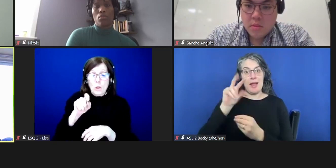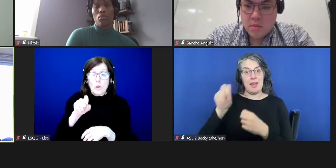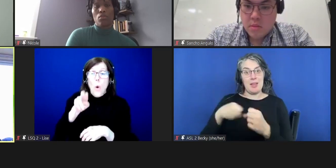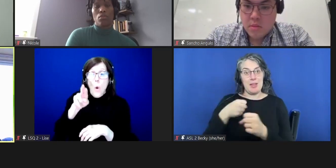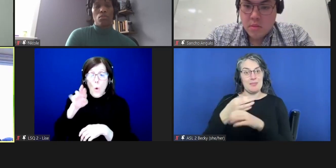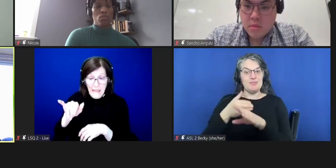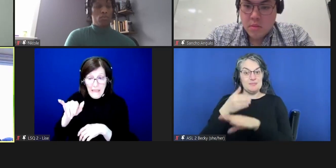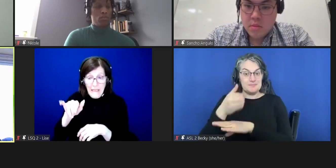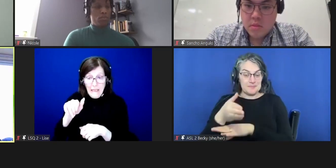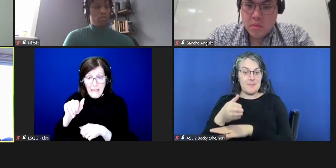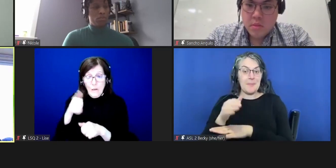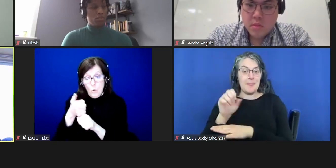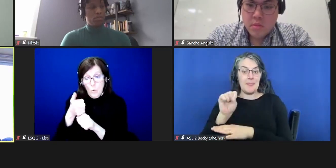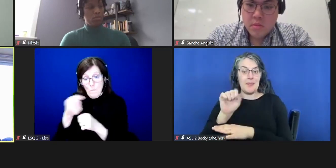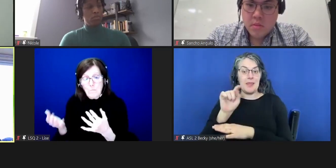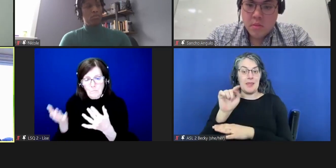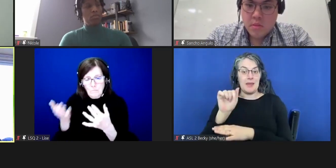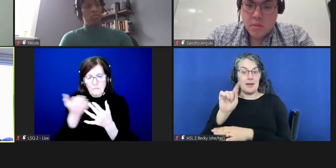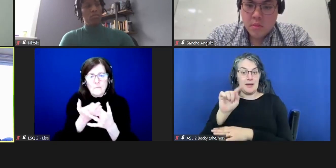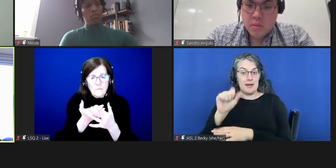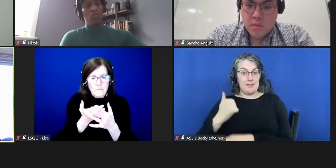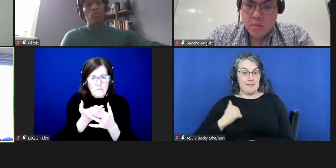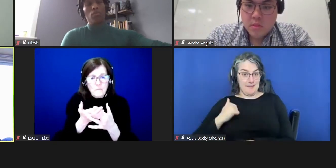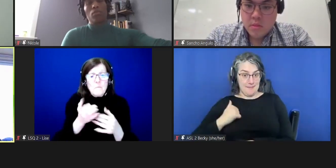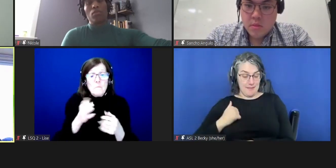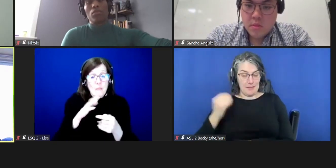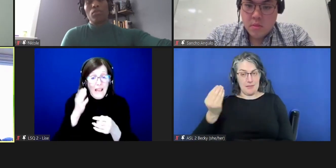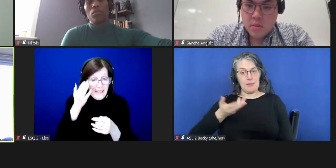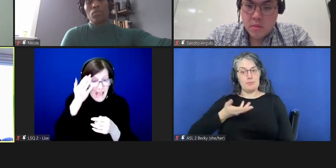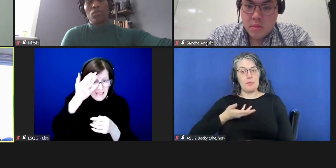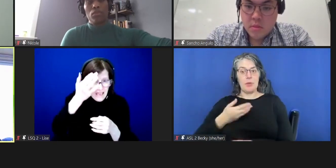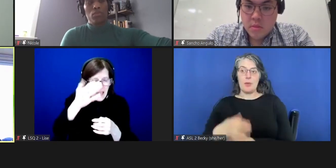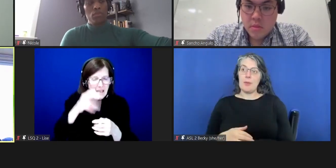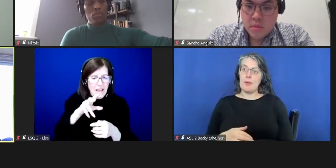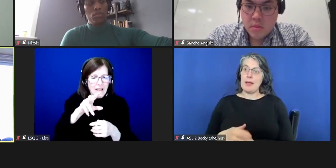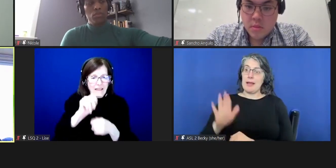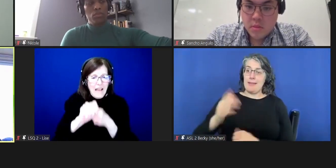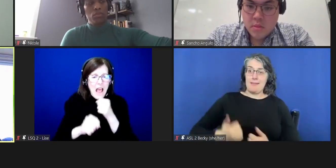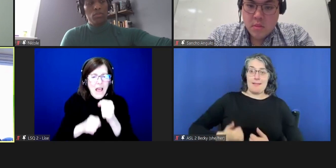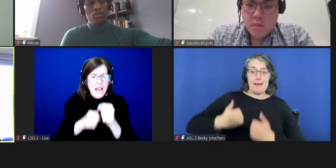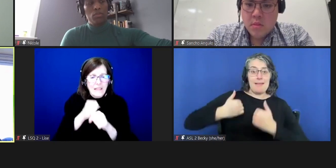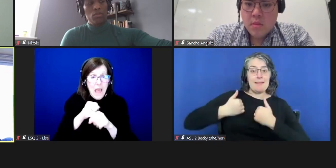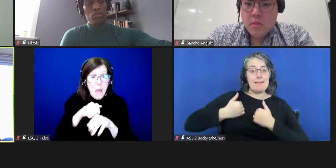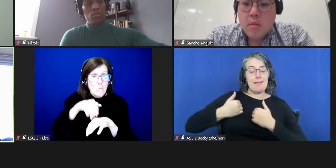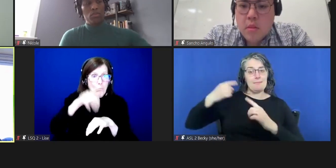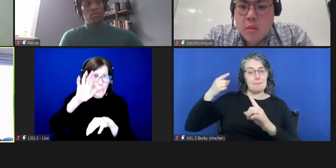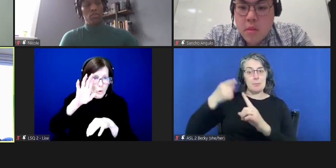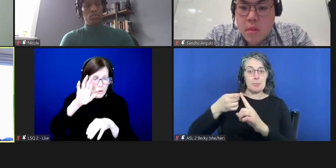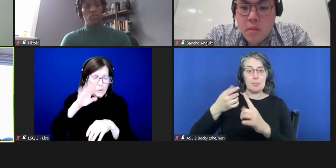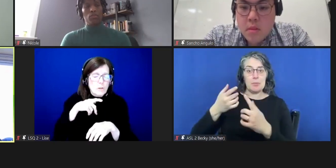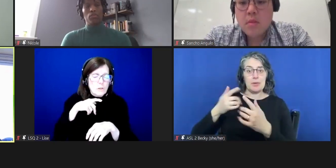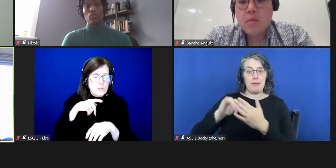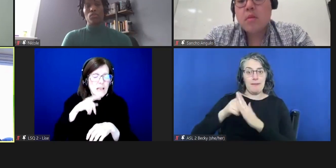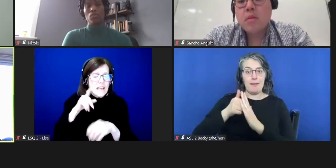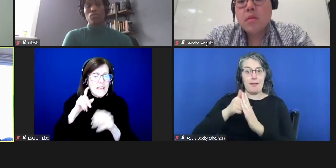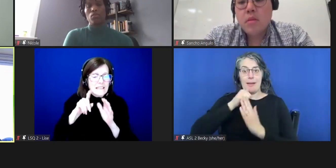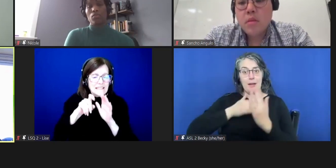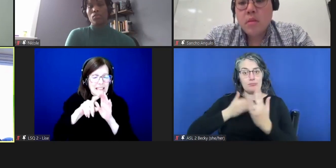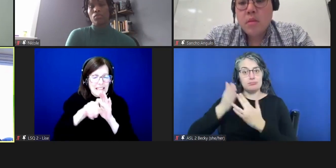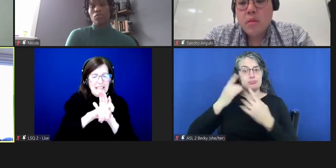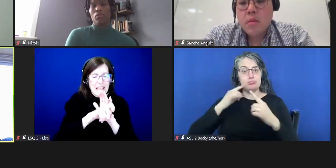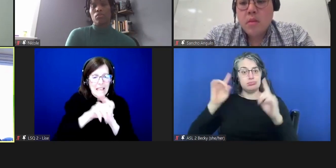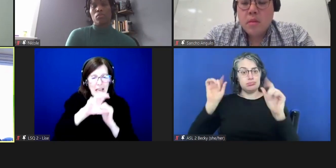qui avait quand même toute une carrière de plus de trentaine d'années à Statistique Canada. Et il m'a